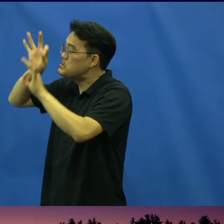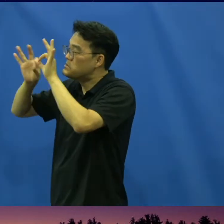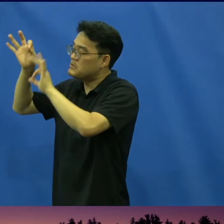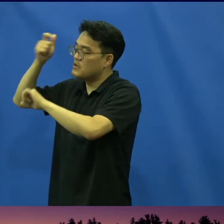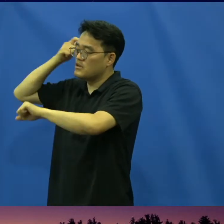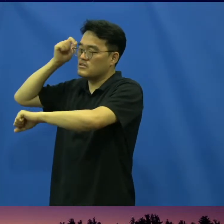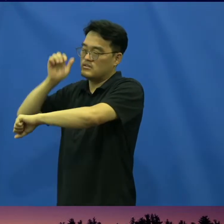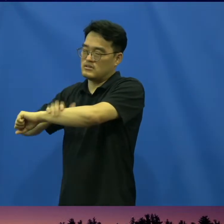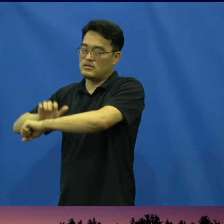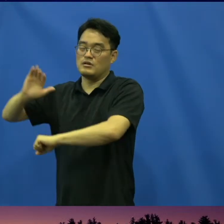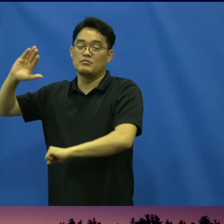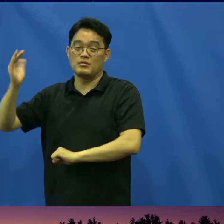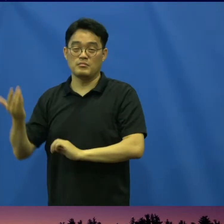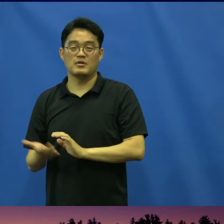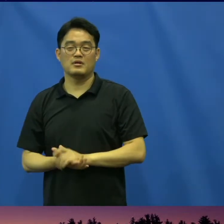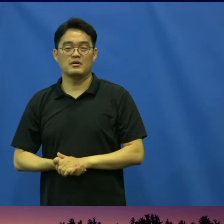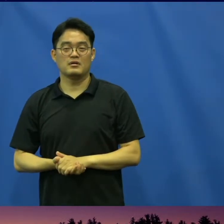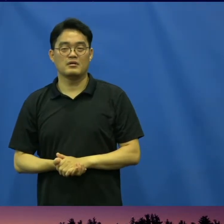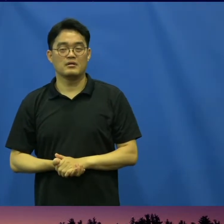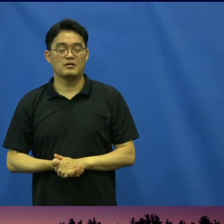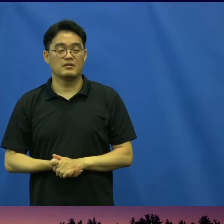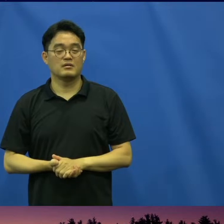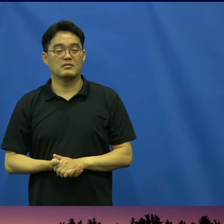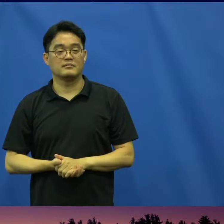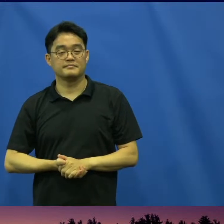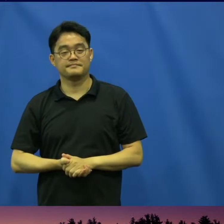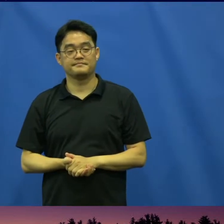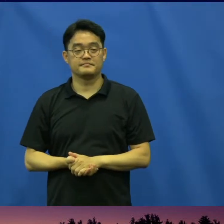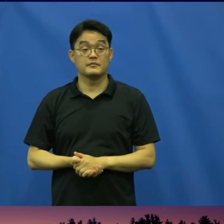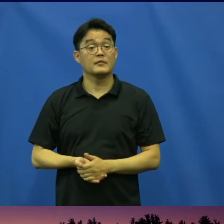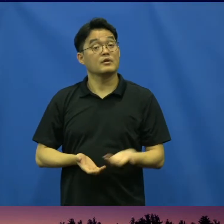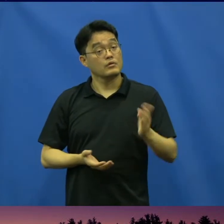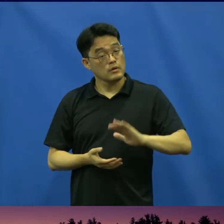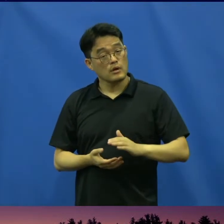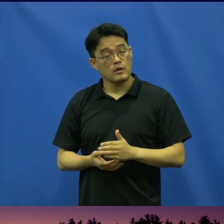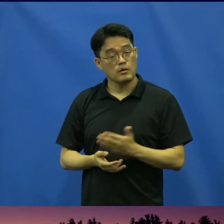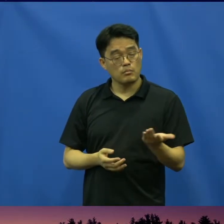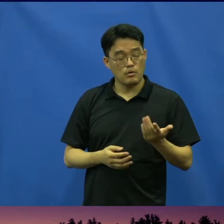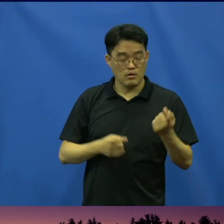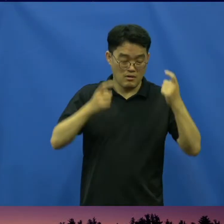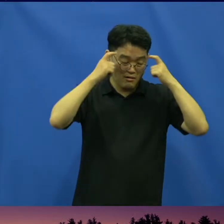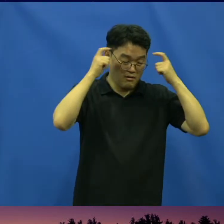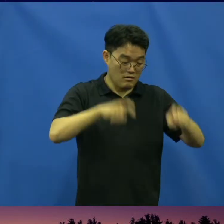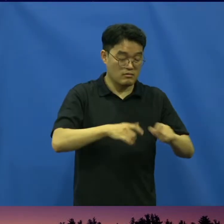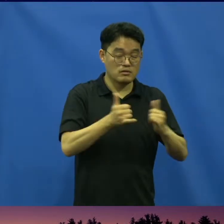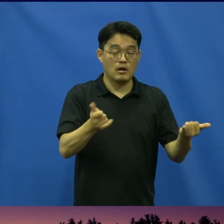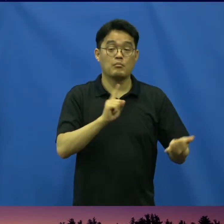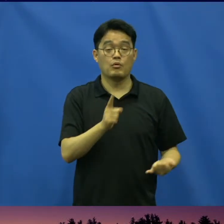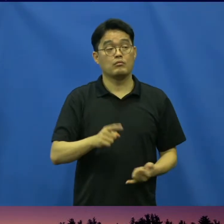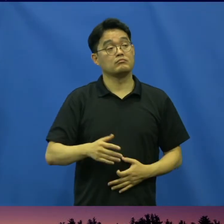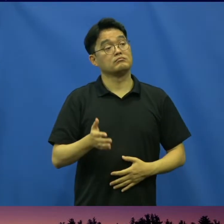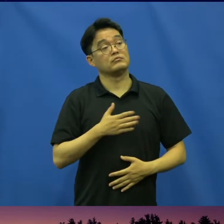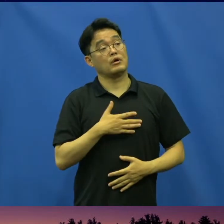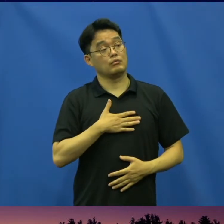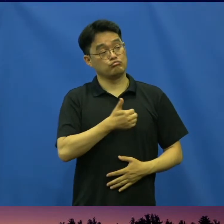아까 바보입니다. 셰익스피어의 얘기가 그거예요. 자기가 지혜로운 줄 알아요.